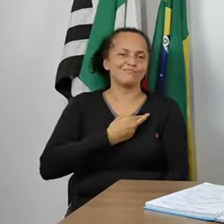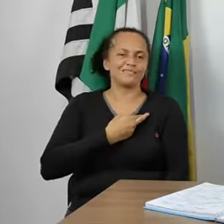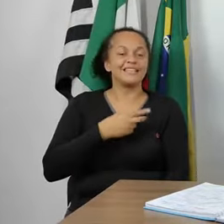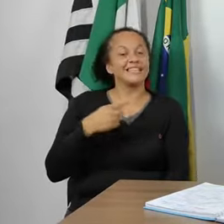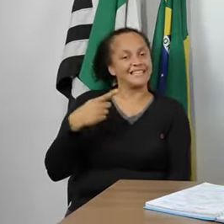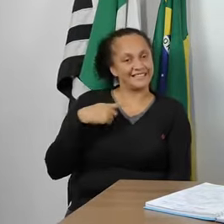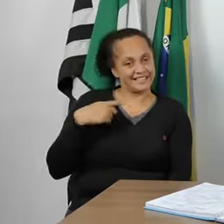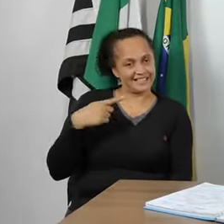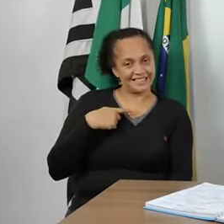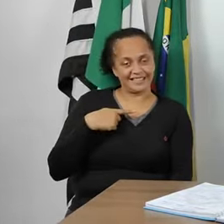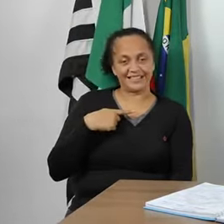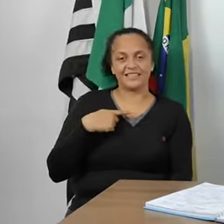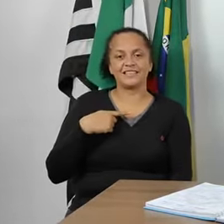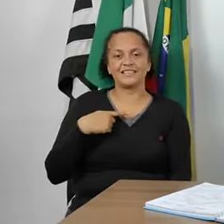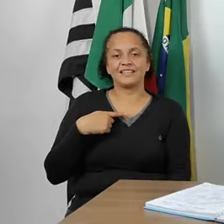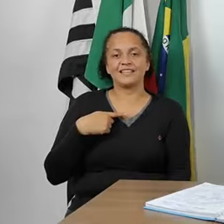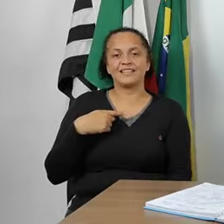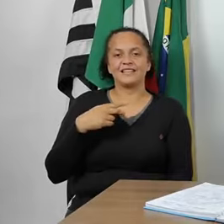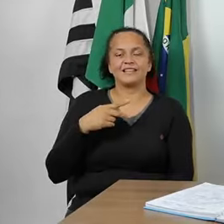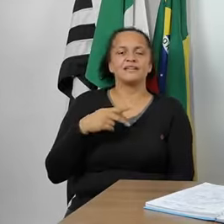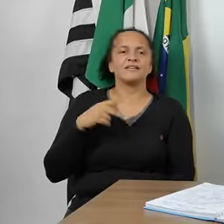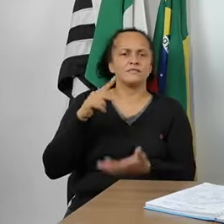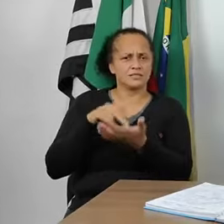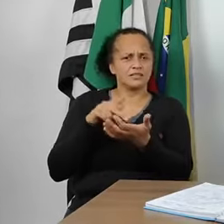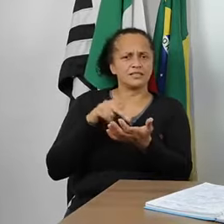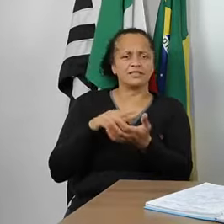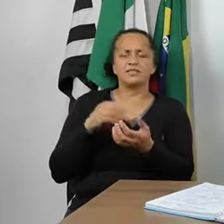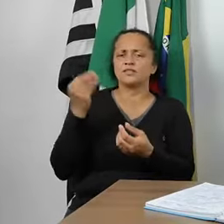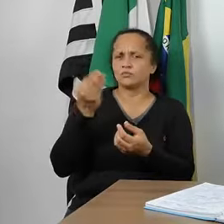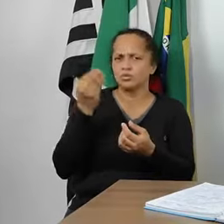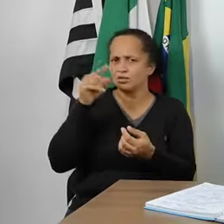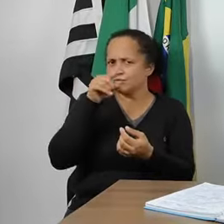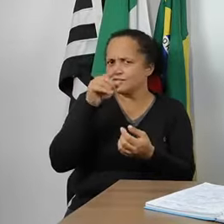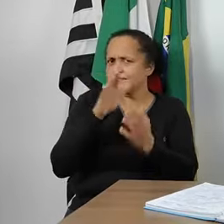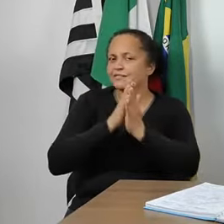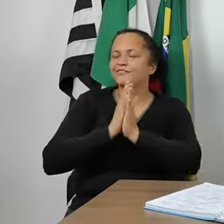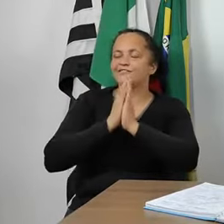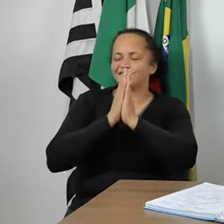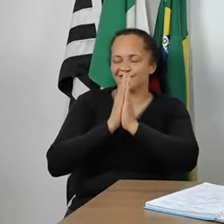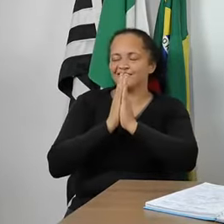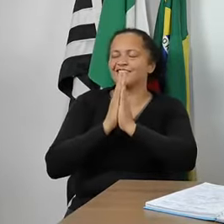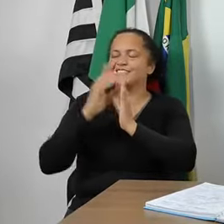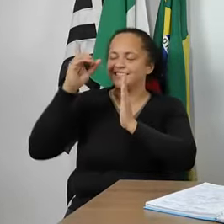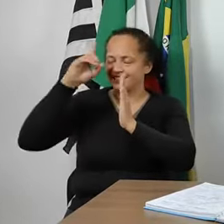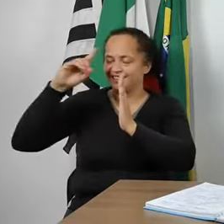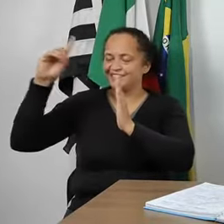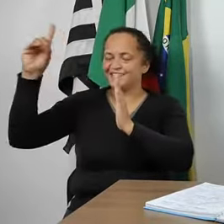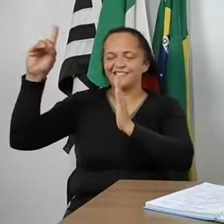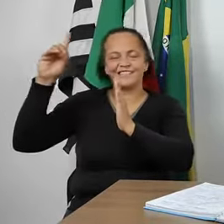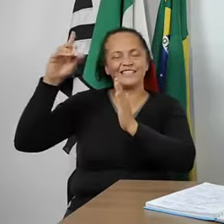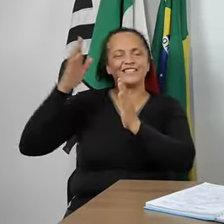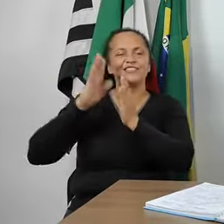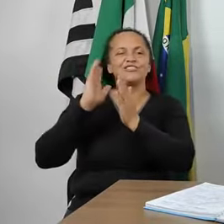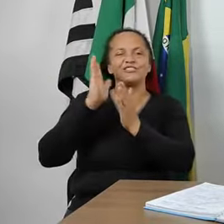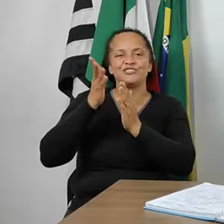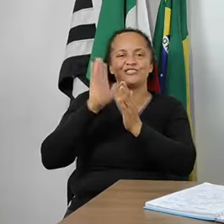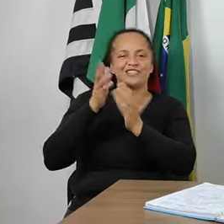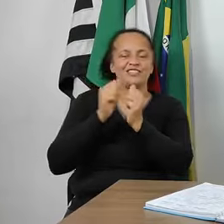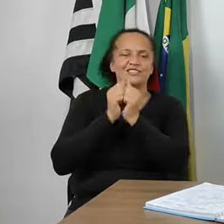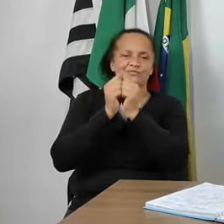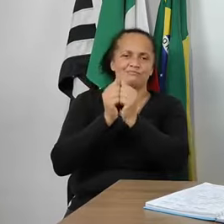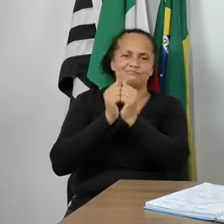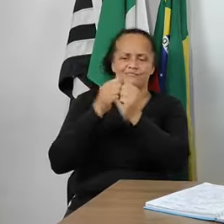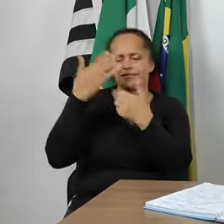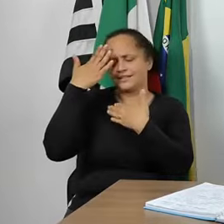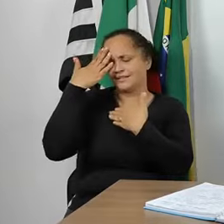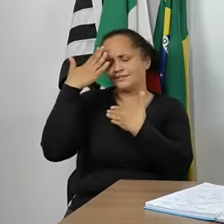vezes que você for orar, segundo a palavra, você já está orando a resposta. Somente agradeça e persevere nas ações de